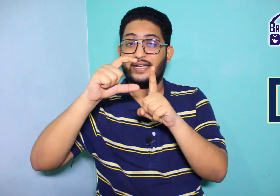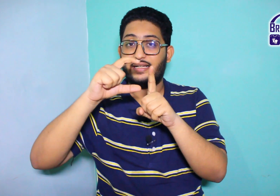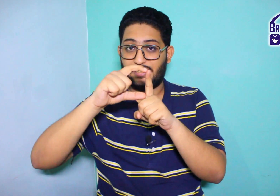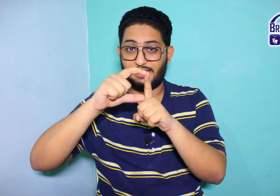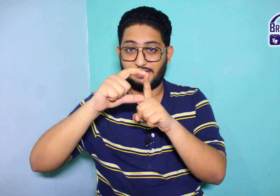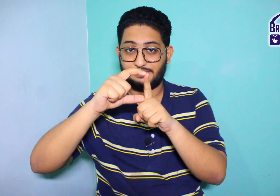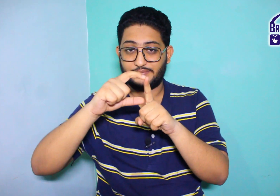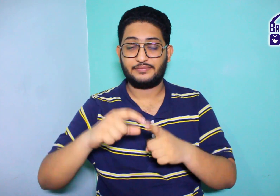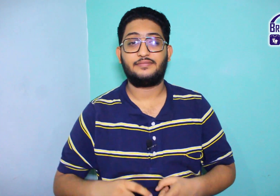डी